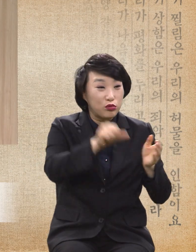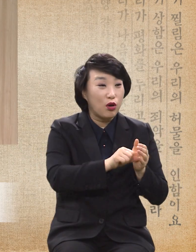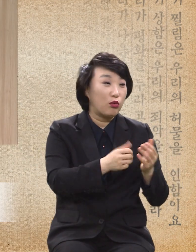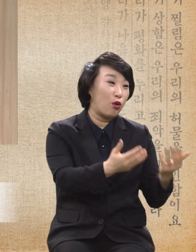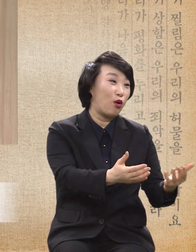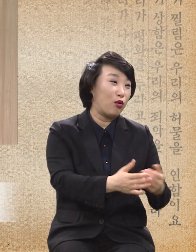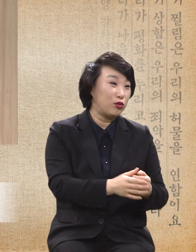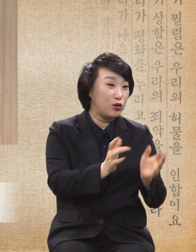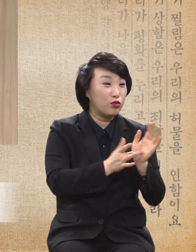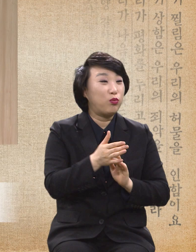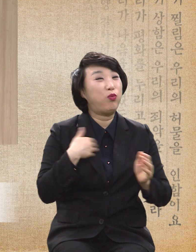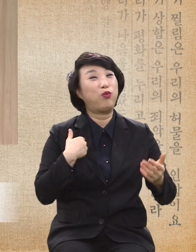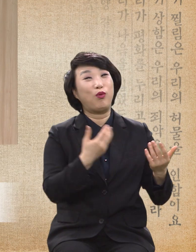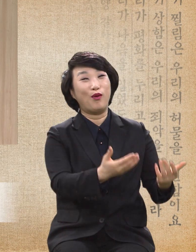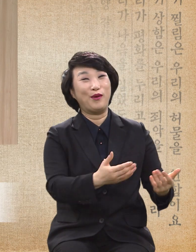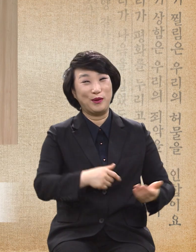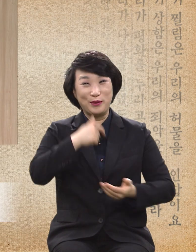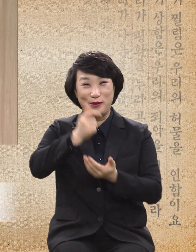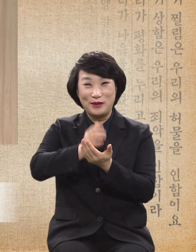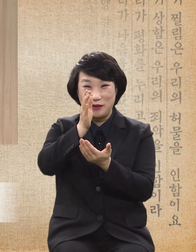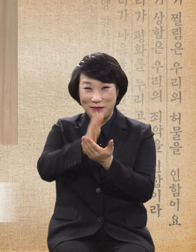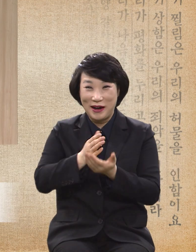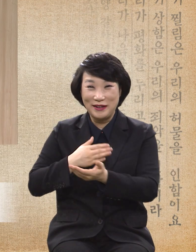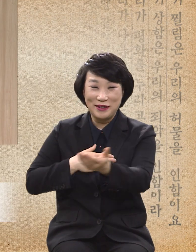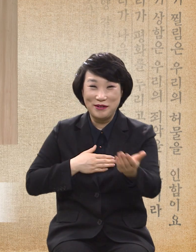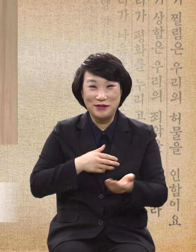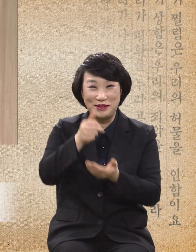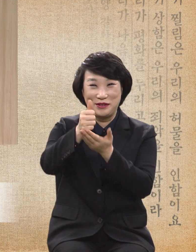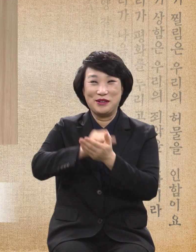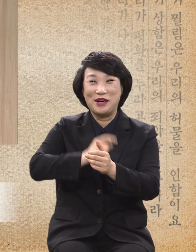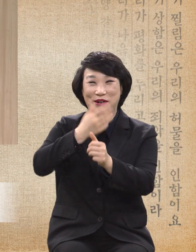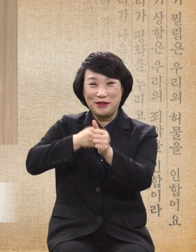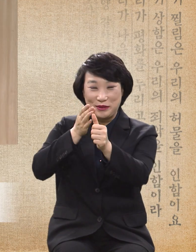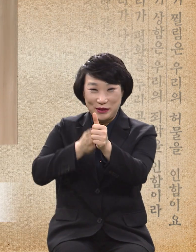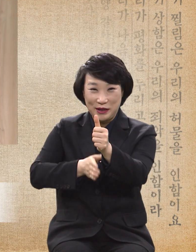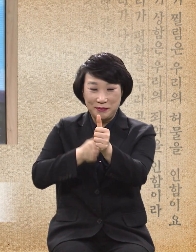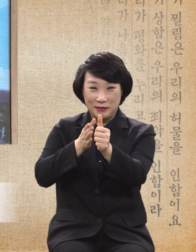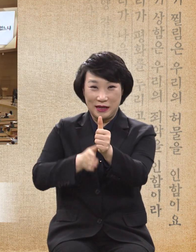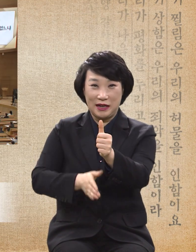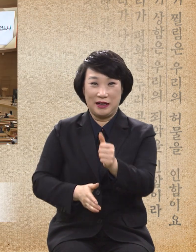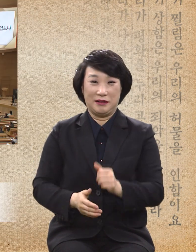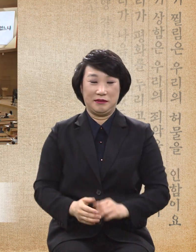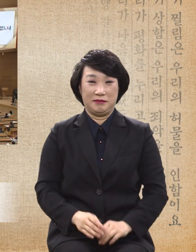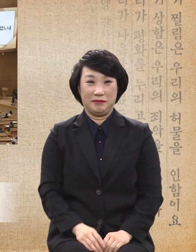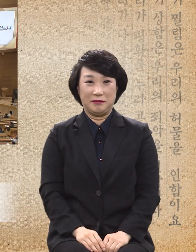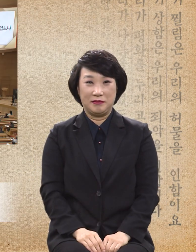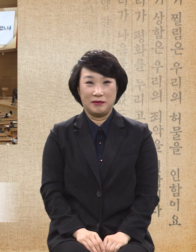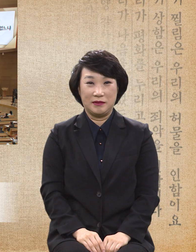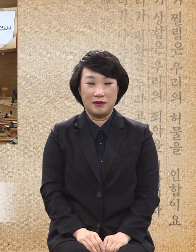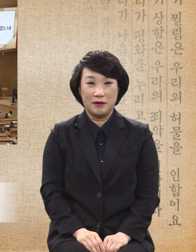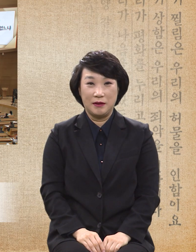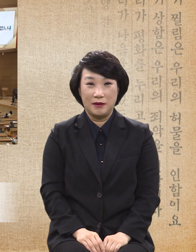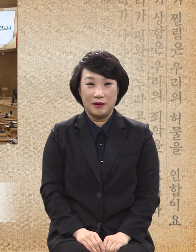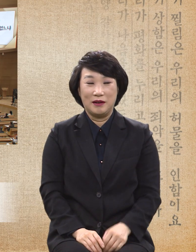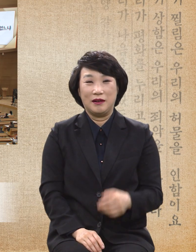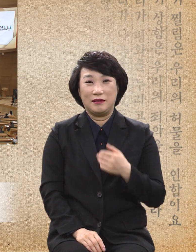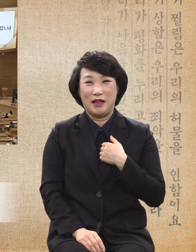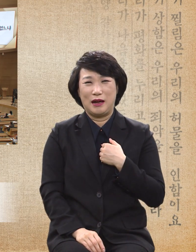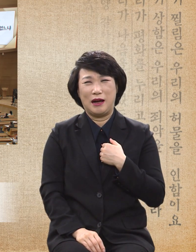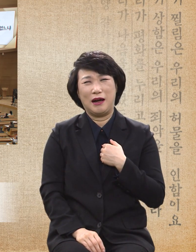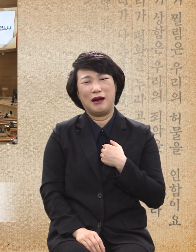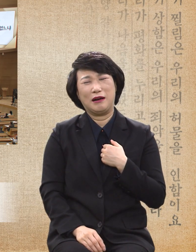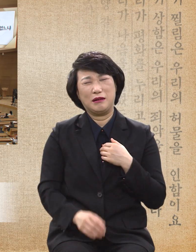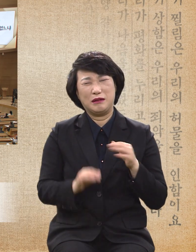말이요. 속지 말기를 주님의 이름으로 축원합니다. 예, 내가